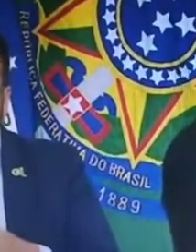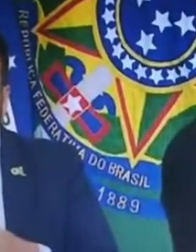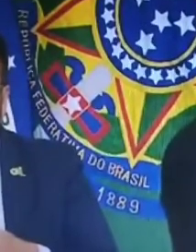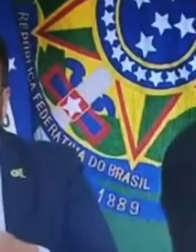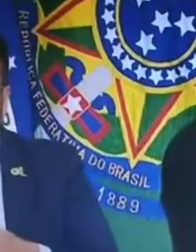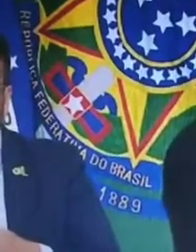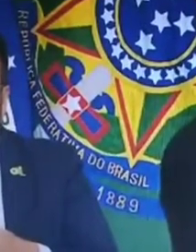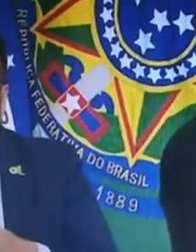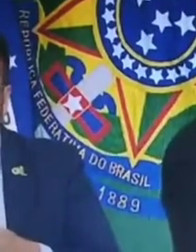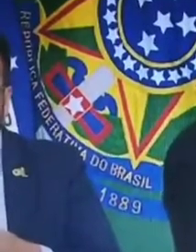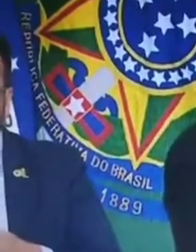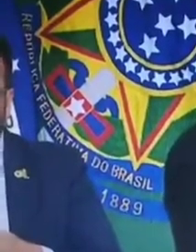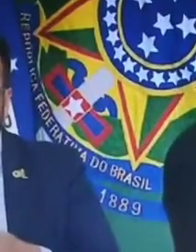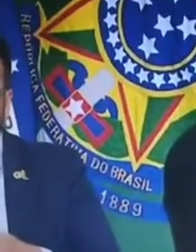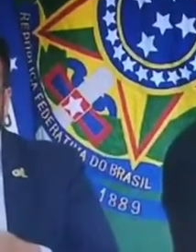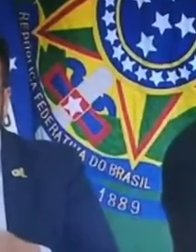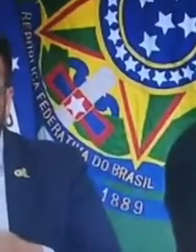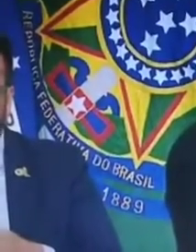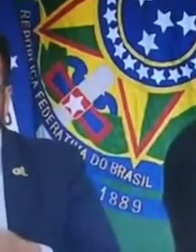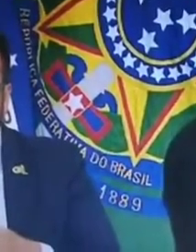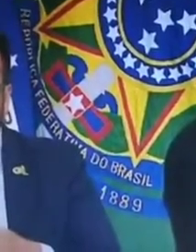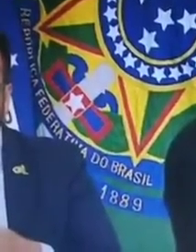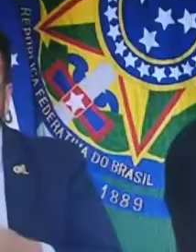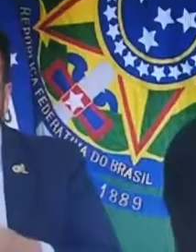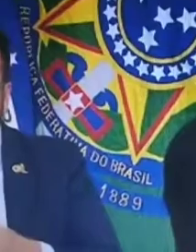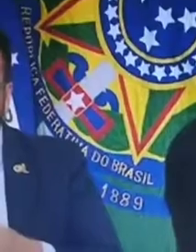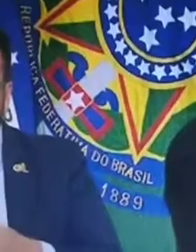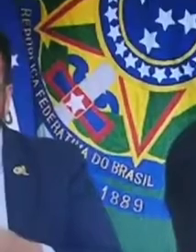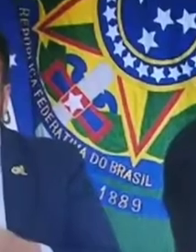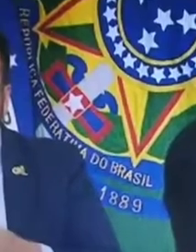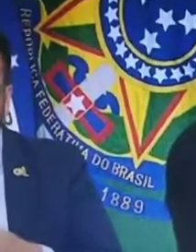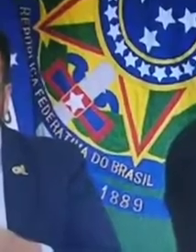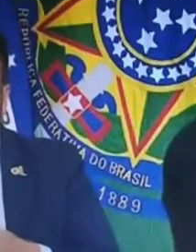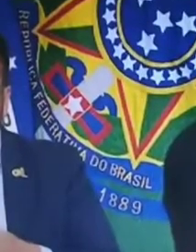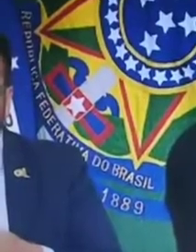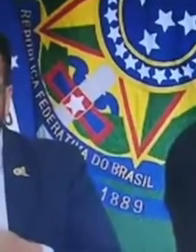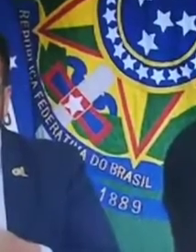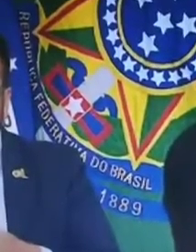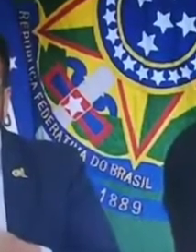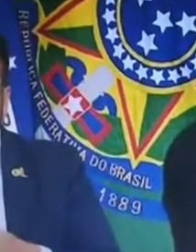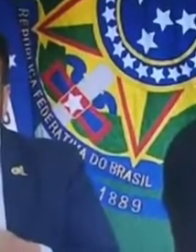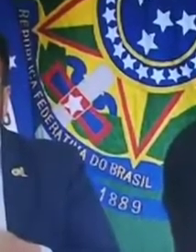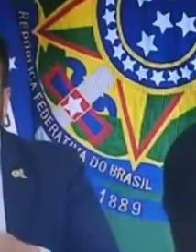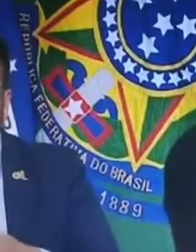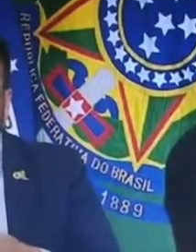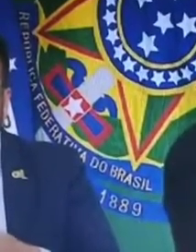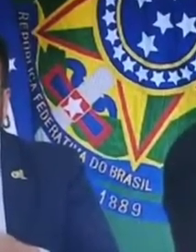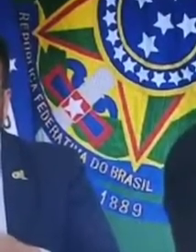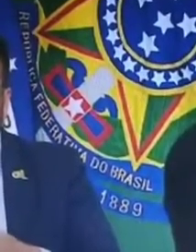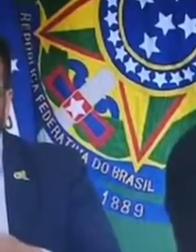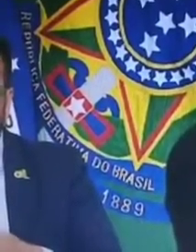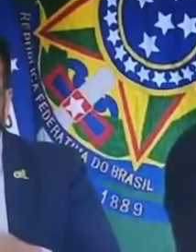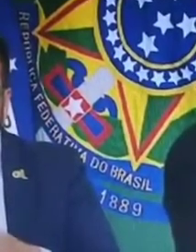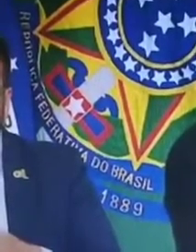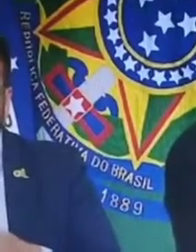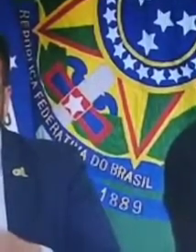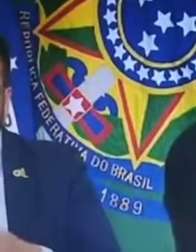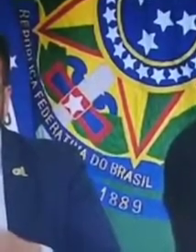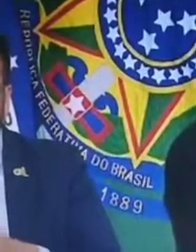Bolsonaro. Daqui a poucos dias teremos 600 mil mortos. Isso você não comenta,